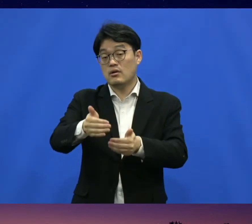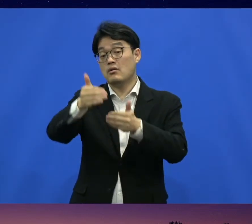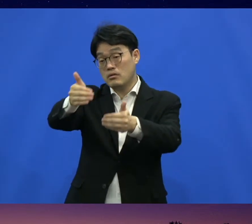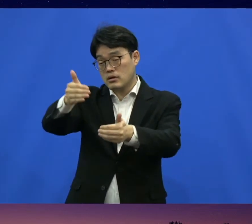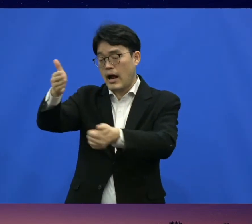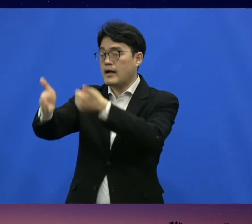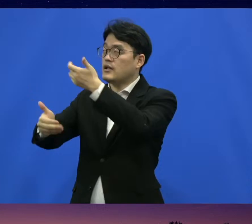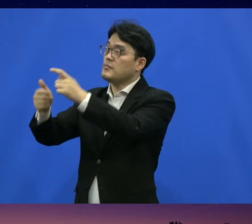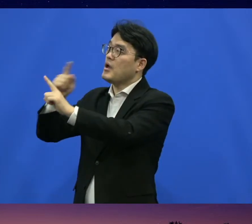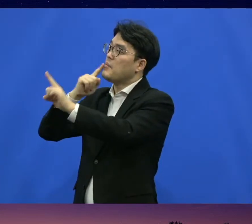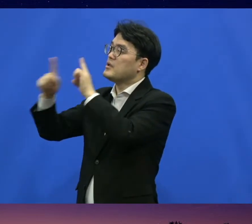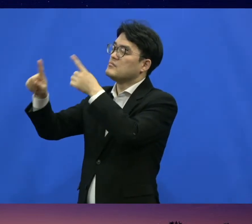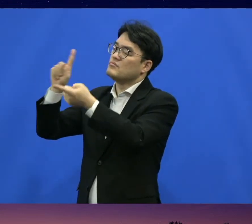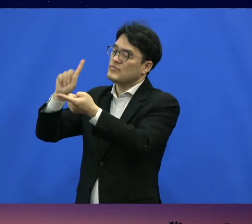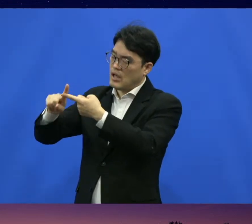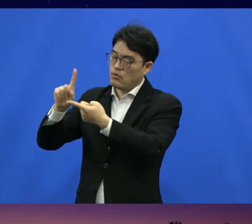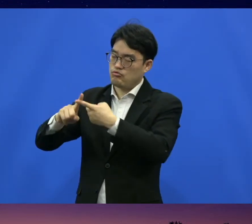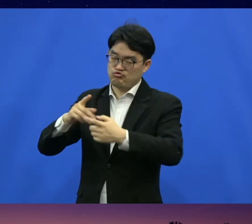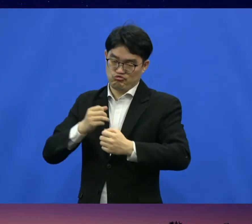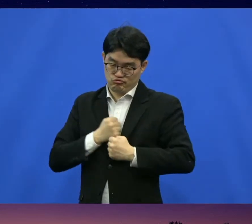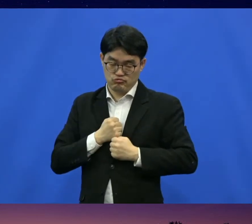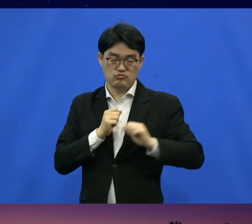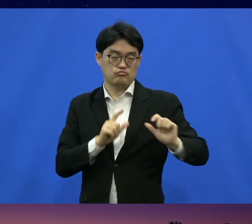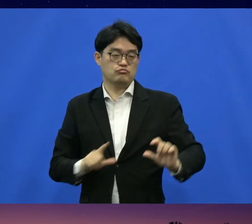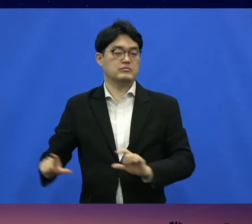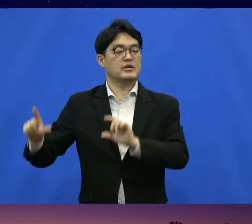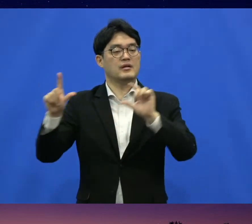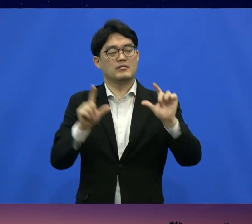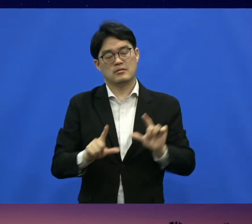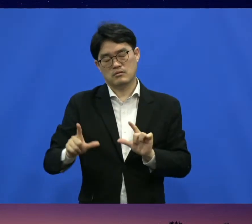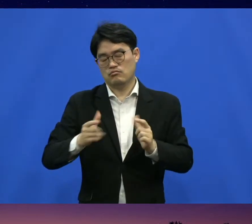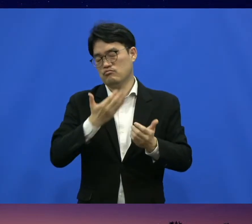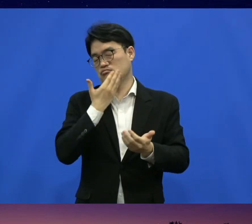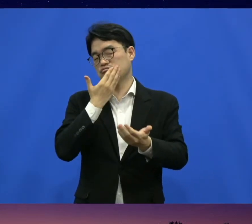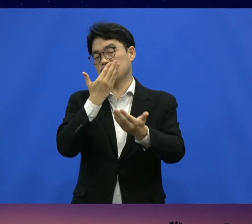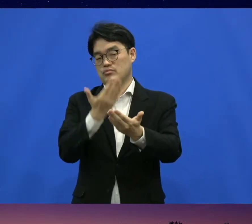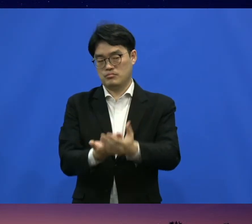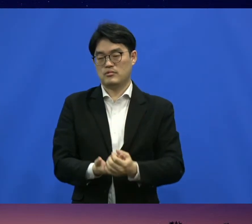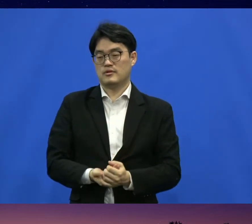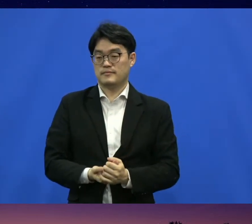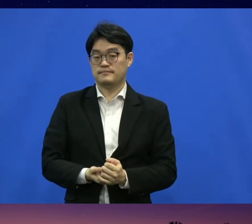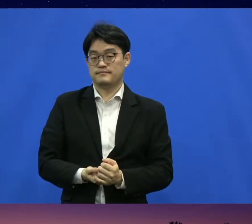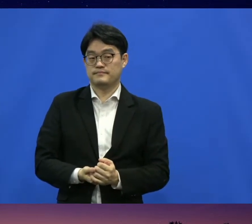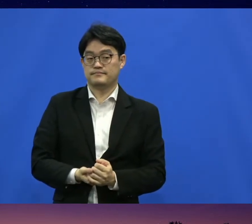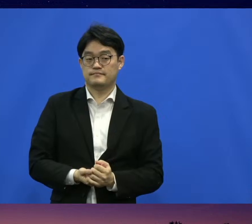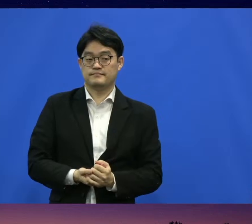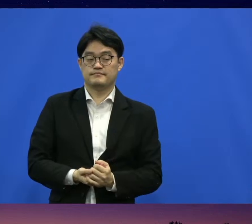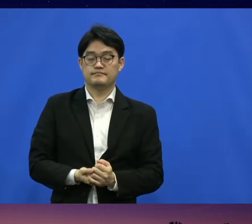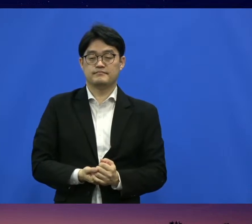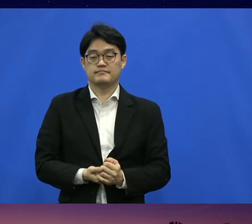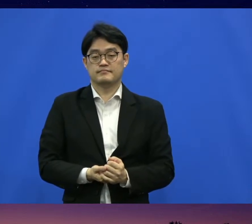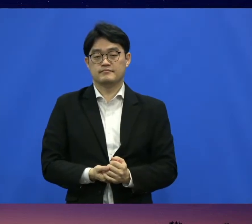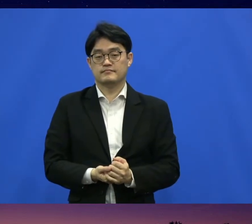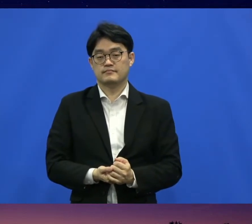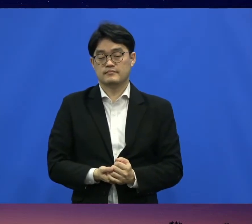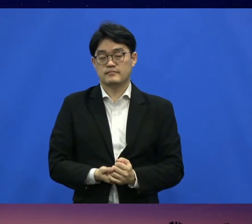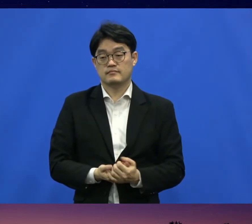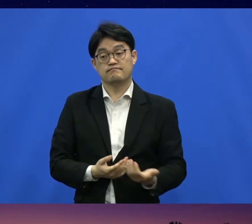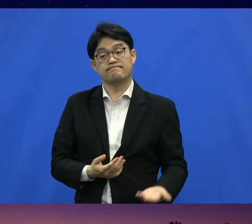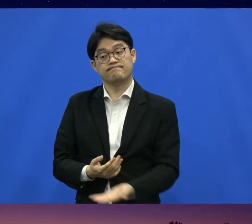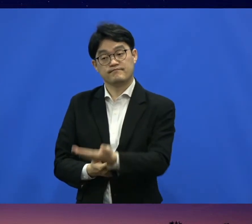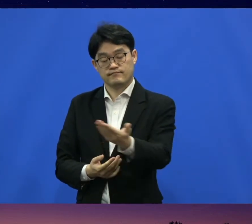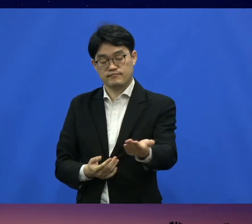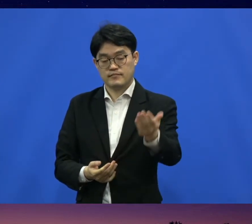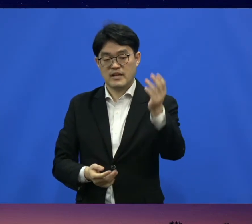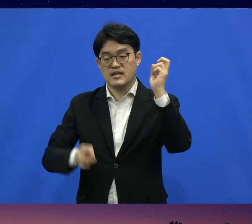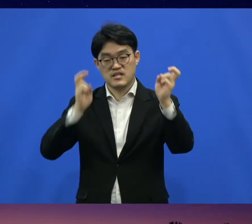열심만이 아니에요. 열심만이. 몇 시까지 도착했느냐가 중요한 게 아니잖아요. 여러분, 기업의 원리는 그거예요.